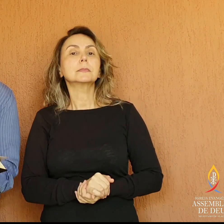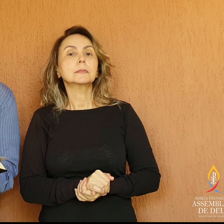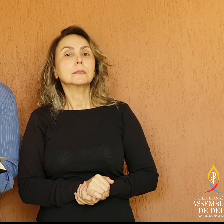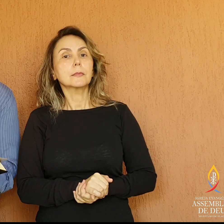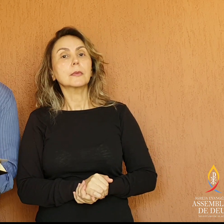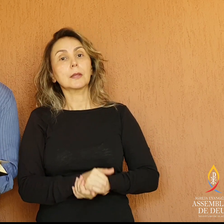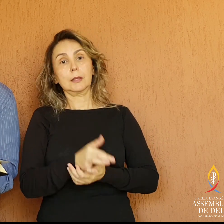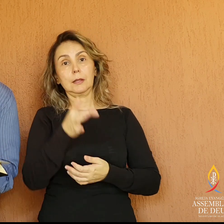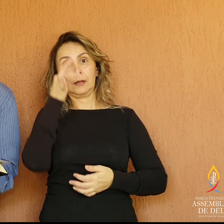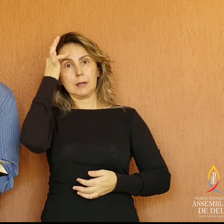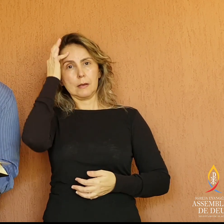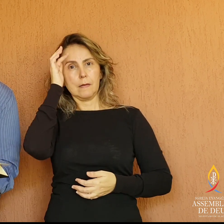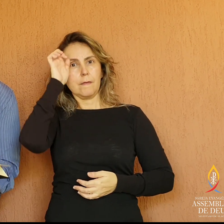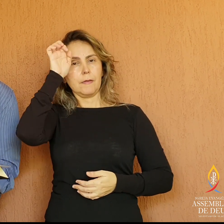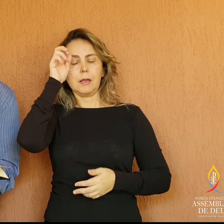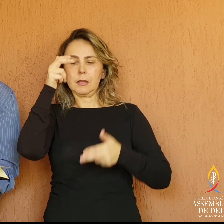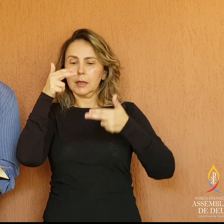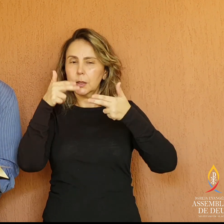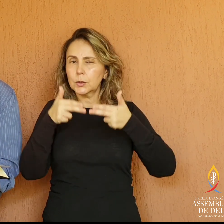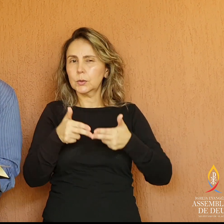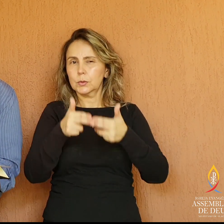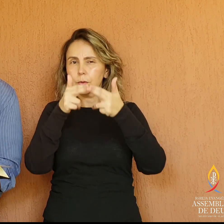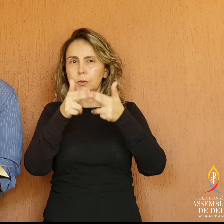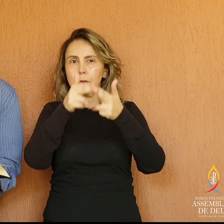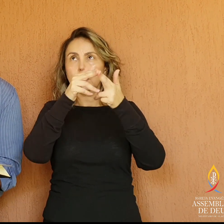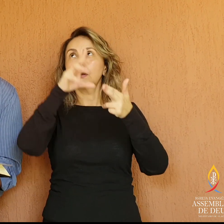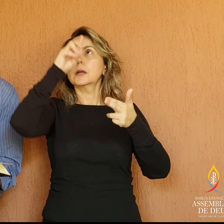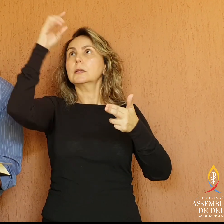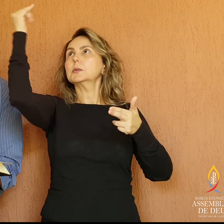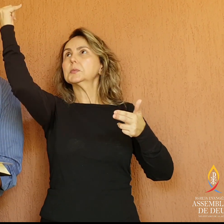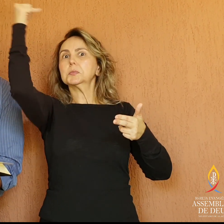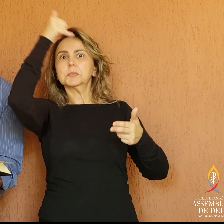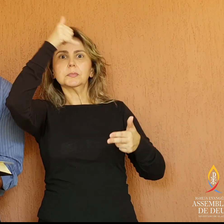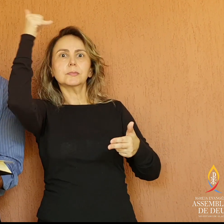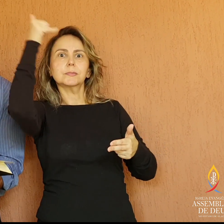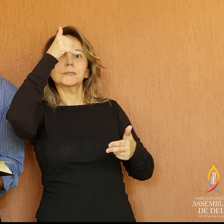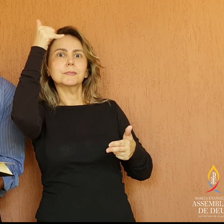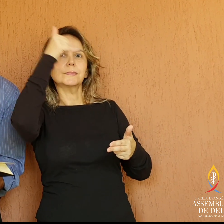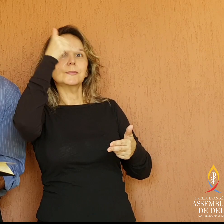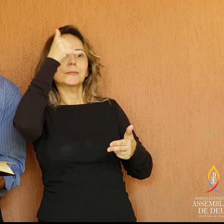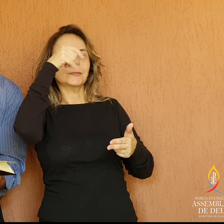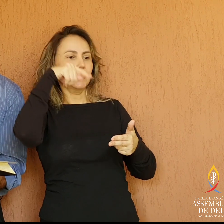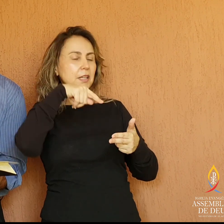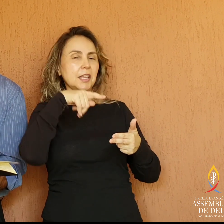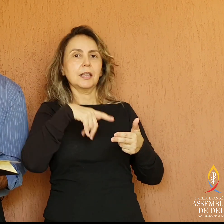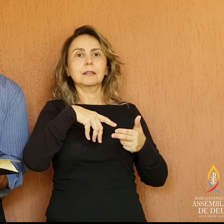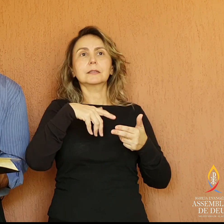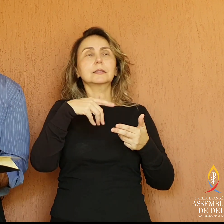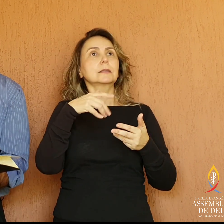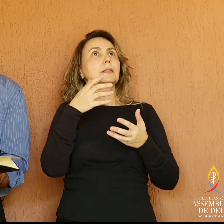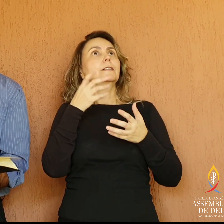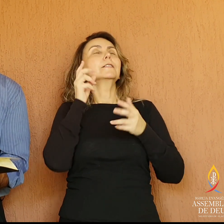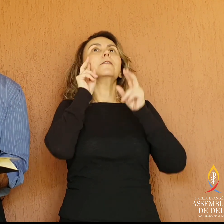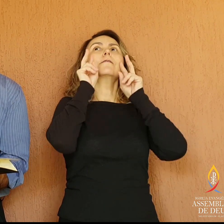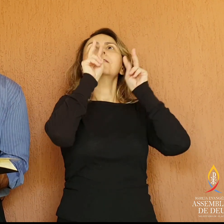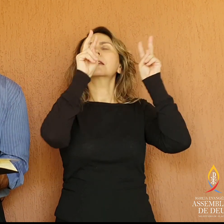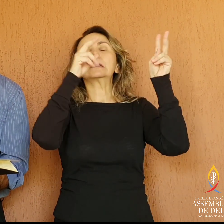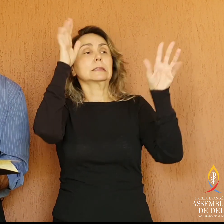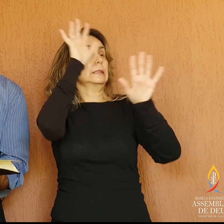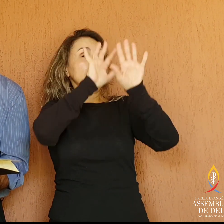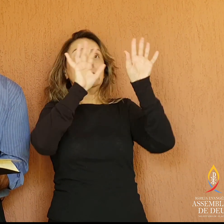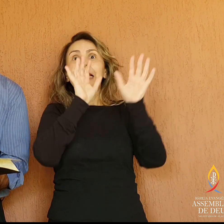Pela fé, Noé, divinamente avisado das coisas que ainda não se viam,